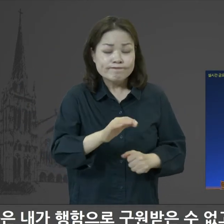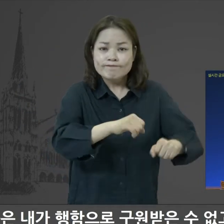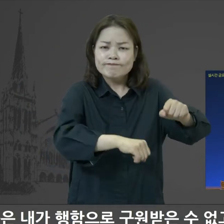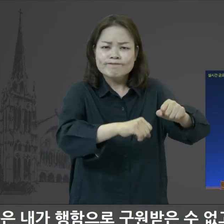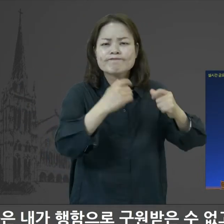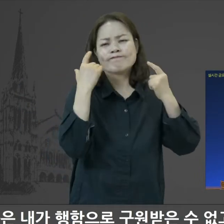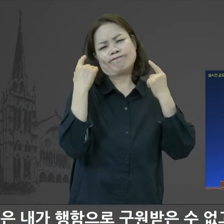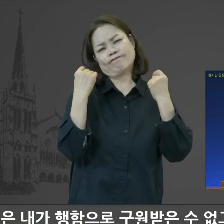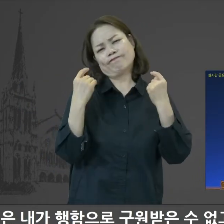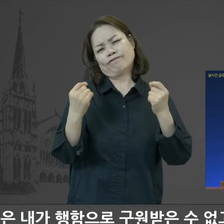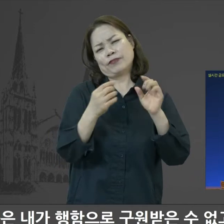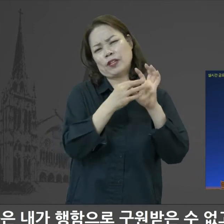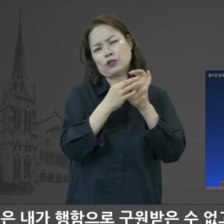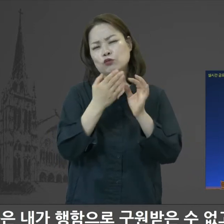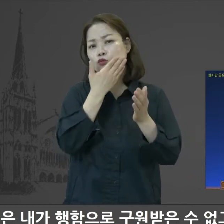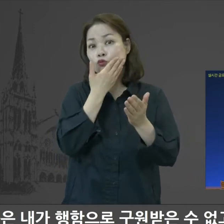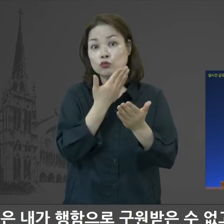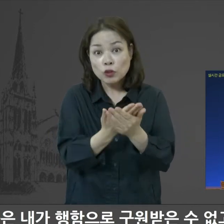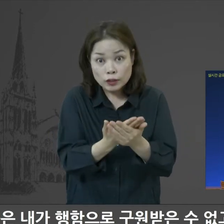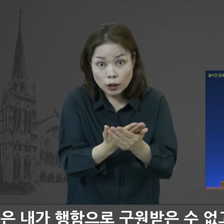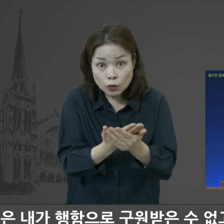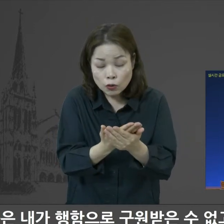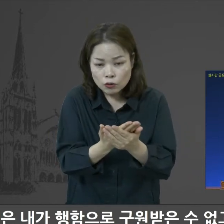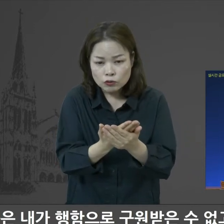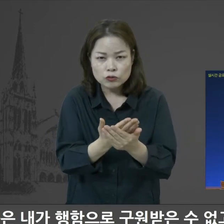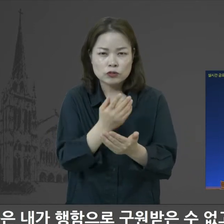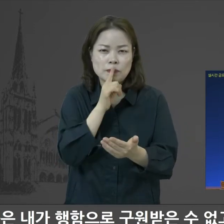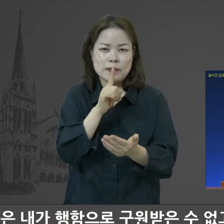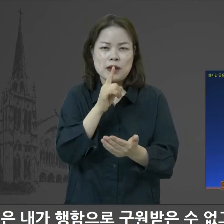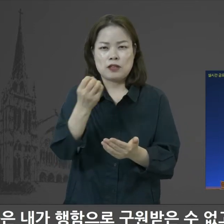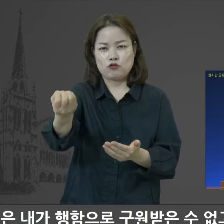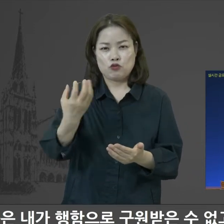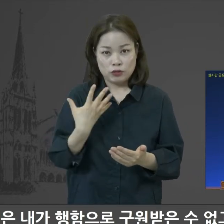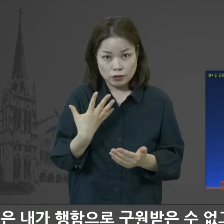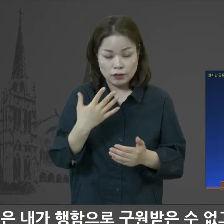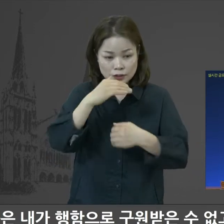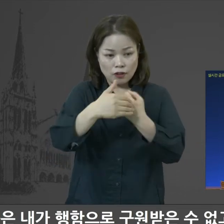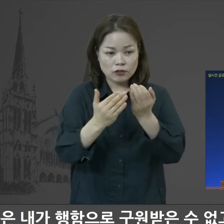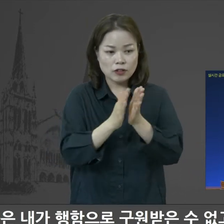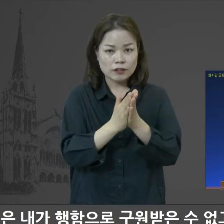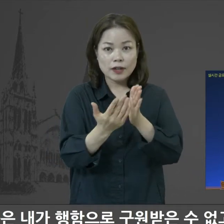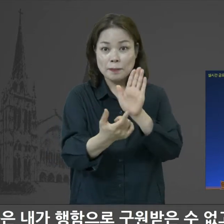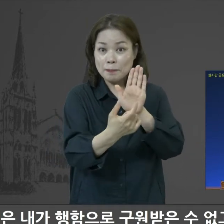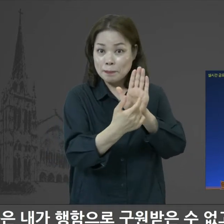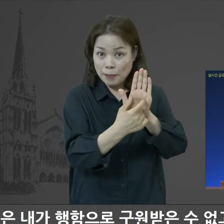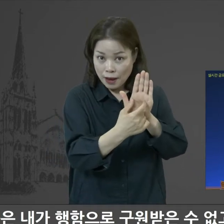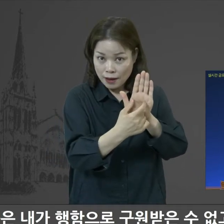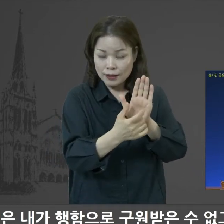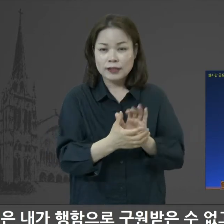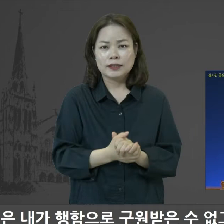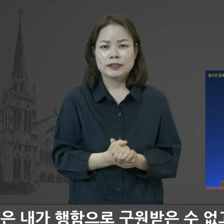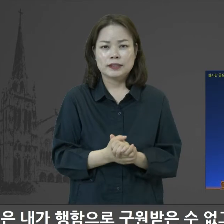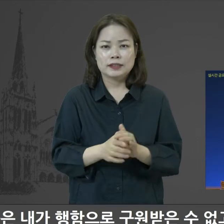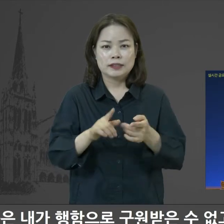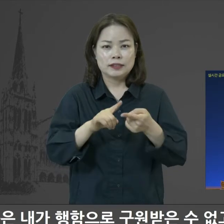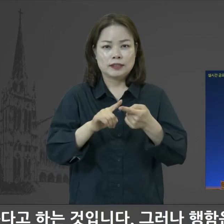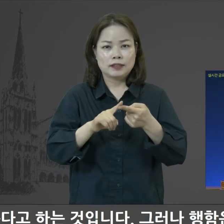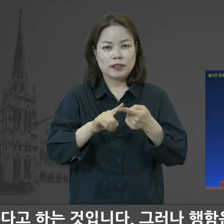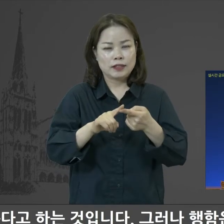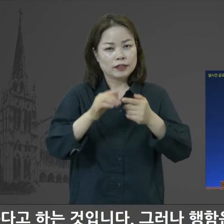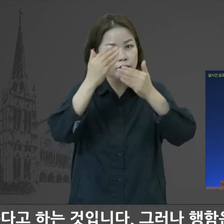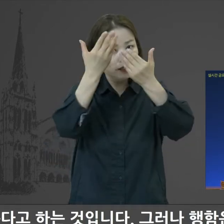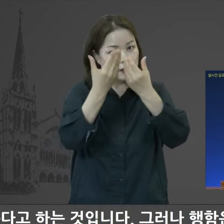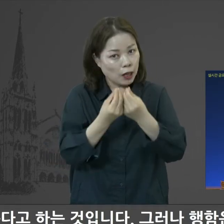행함은 여전히 계속 중요하다라고 우리에게 강조해주고 있는 것이 성경입니다. 자, 이 부분을 한번 이해해 보십시오.